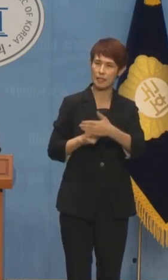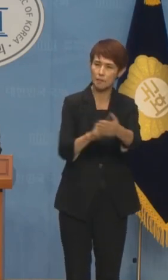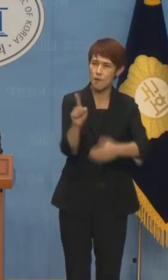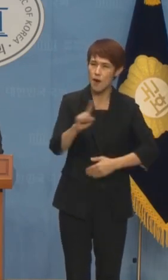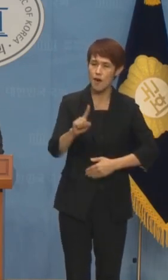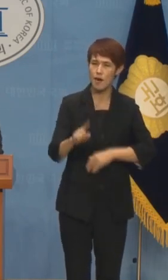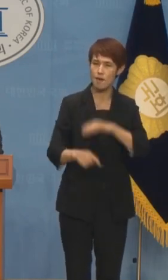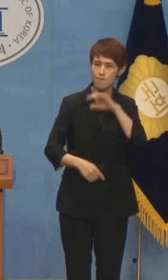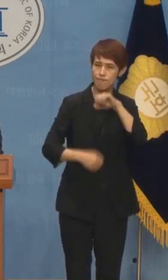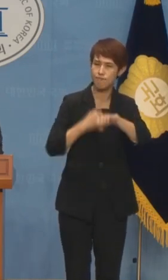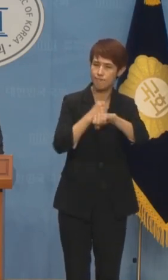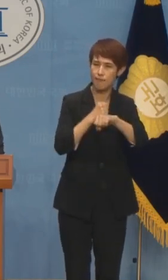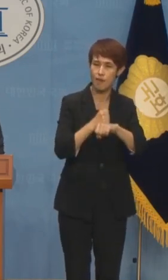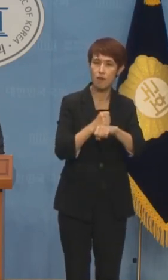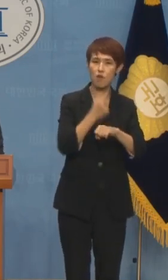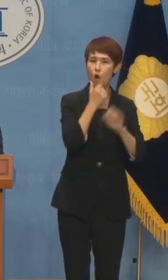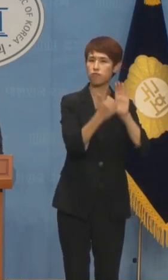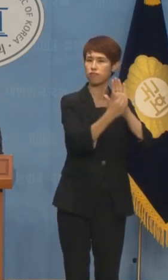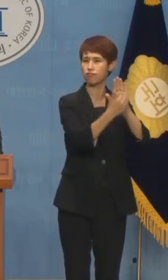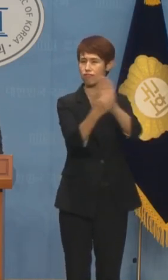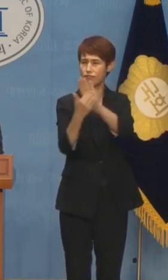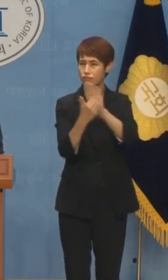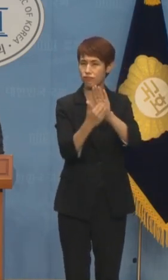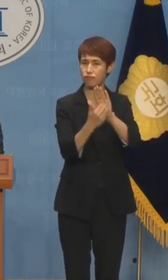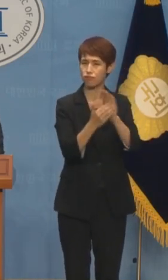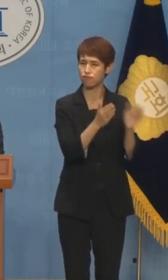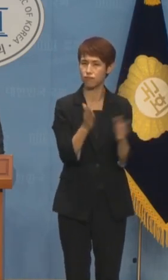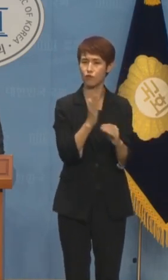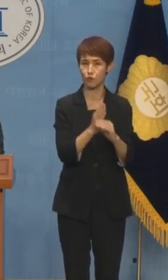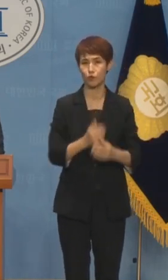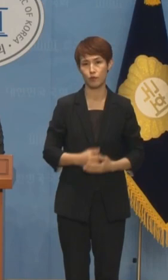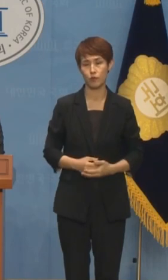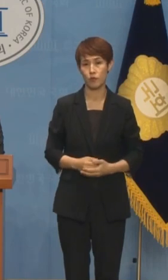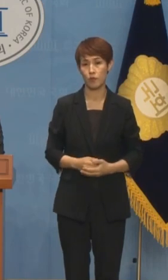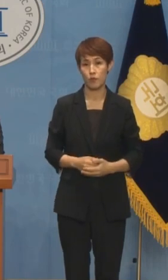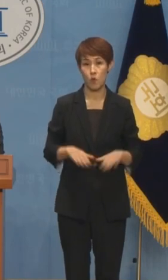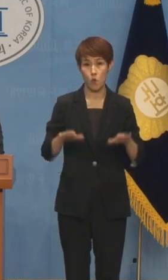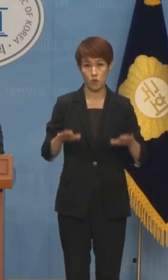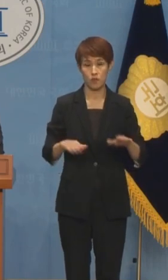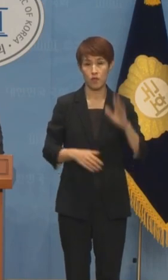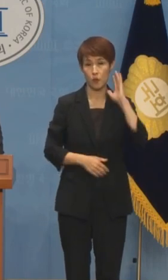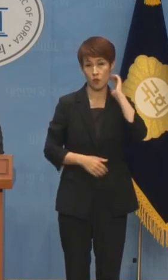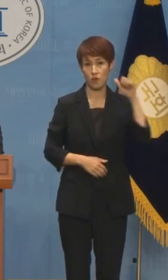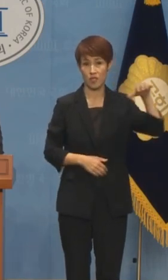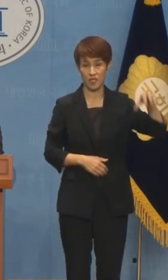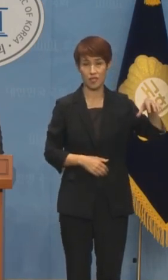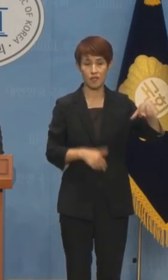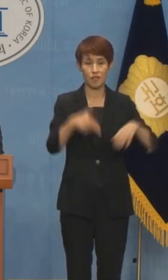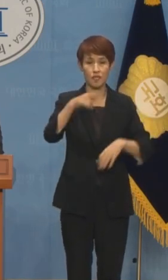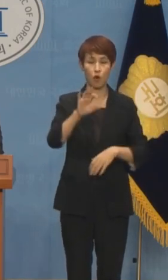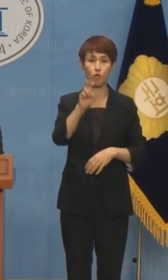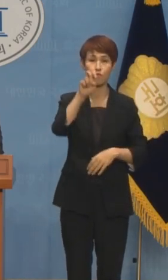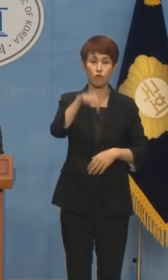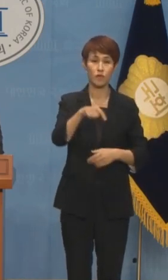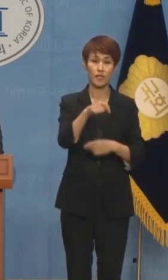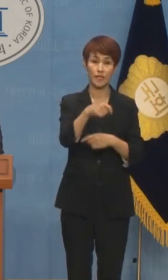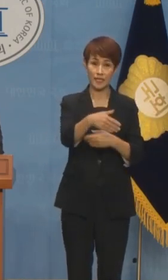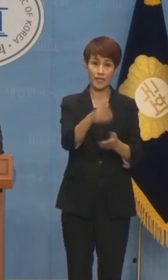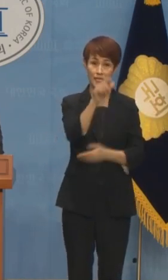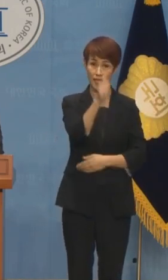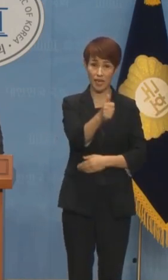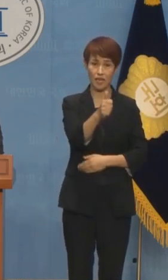대응하겠다라며 벌써 거부권을 시사하는 모습입니다. 오늘은 대통령실 정무실장이 최상병